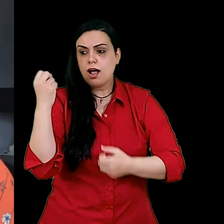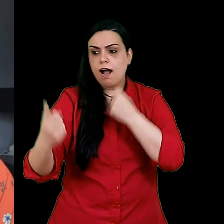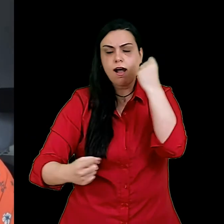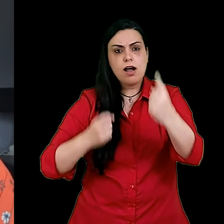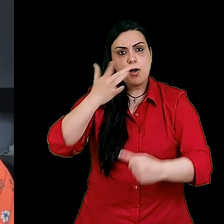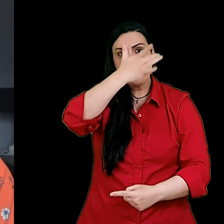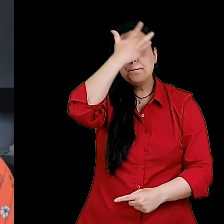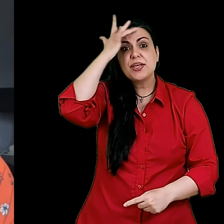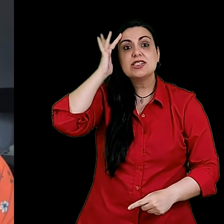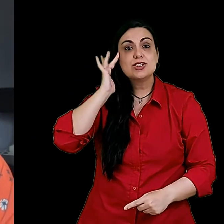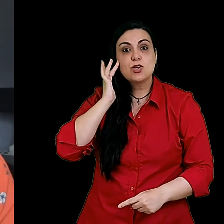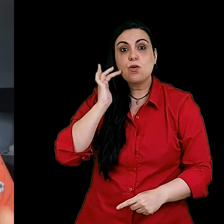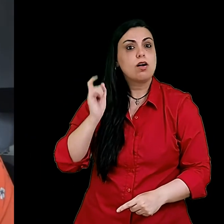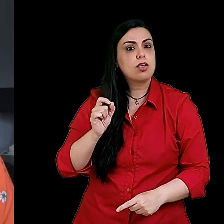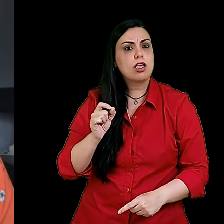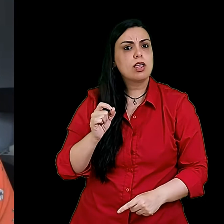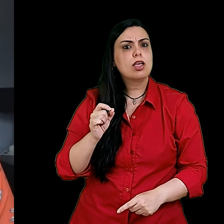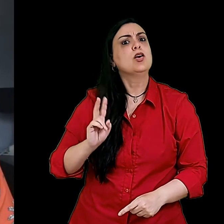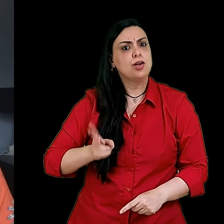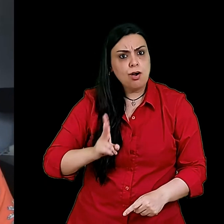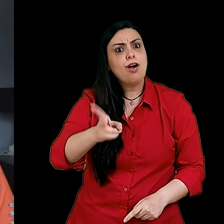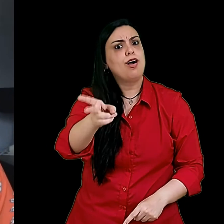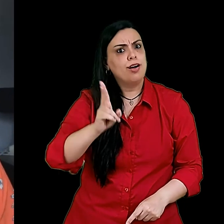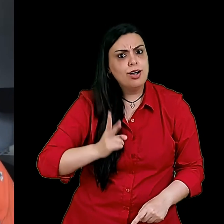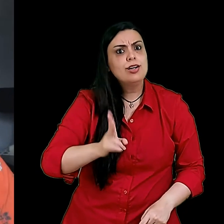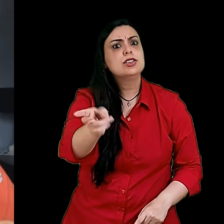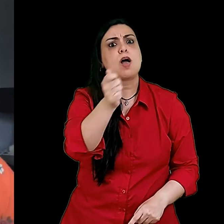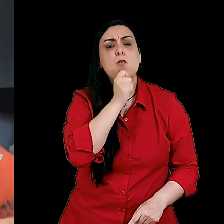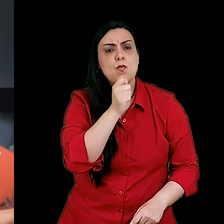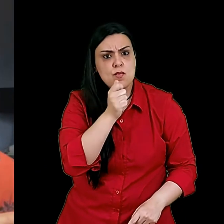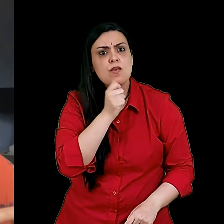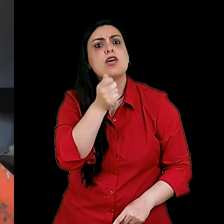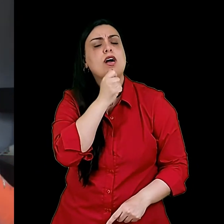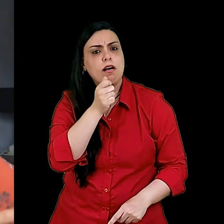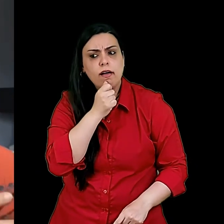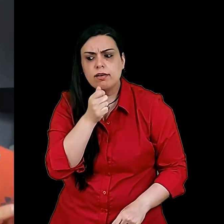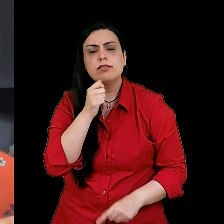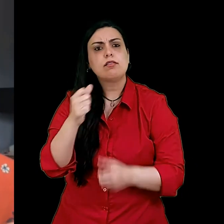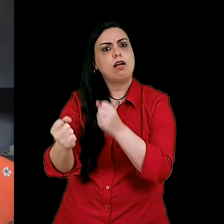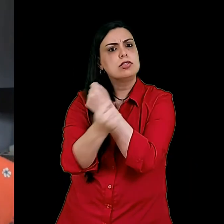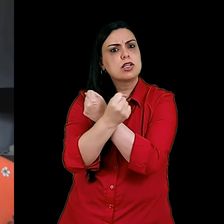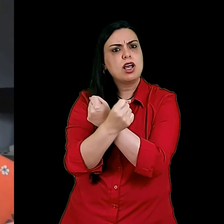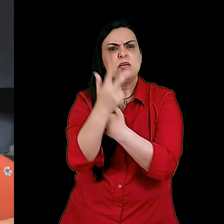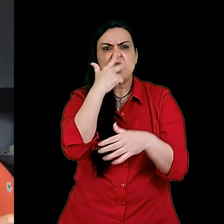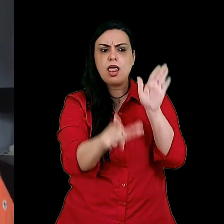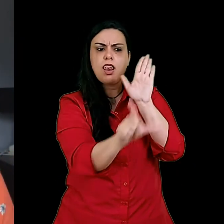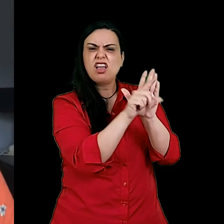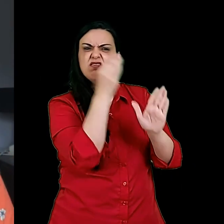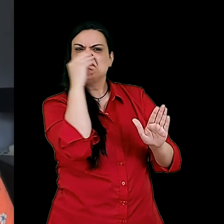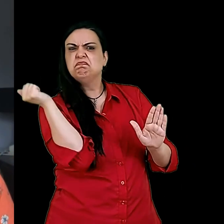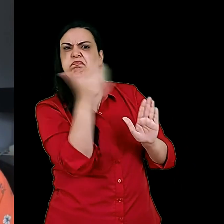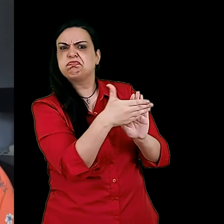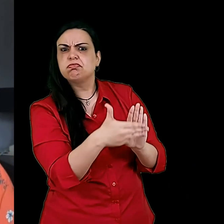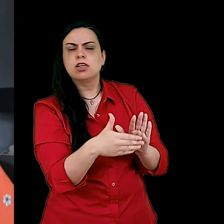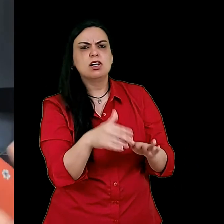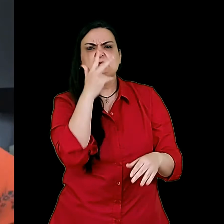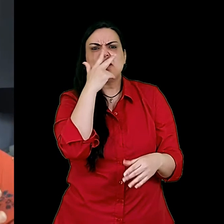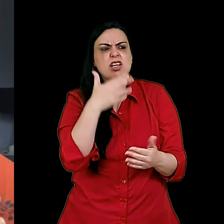que aconteceu? Algumas pessoas davam prosseguimento à continuidade da